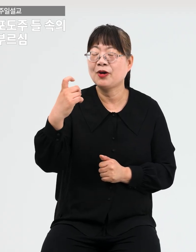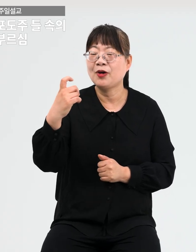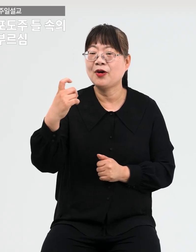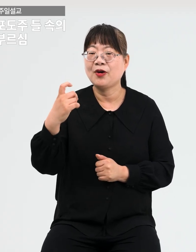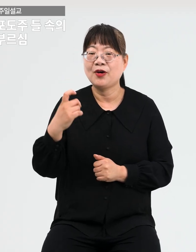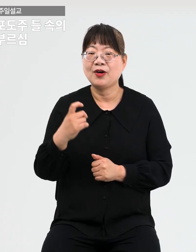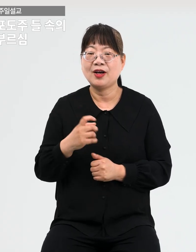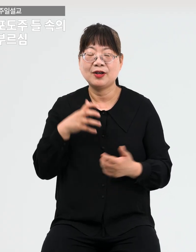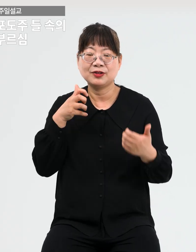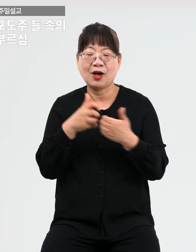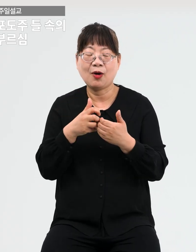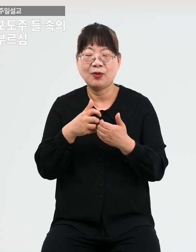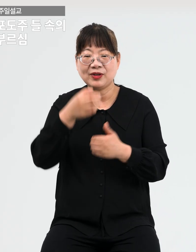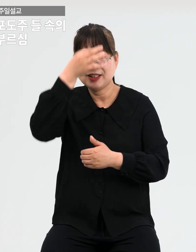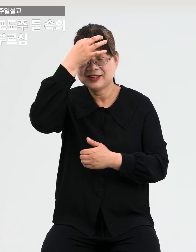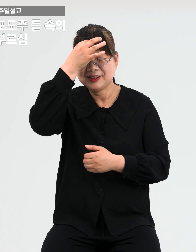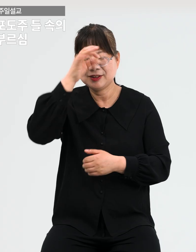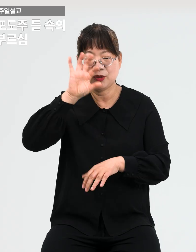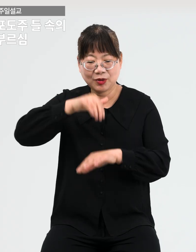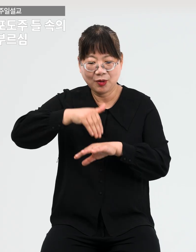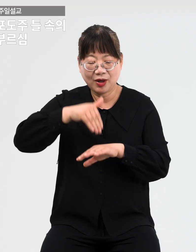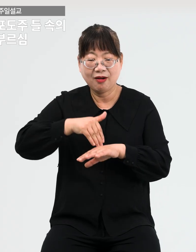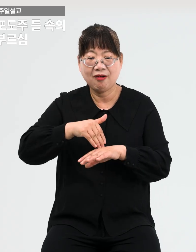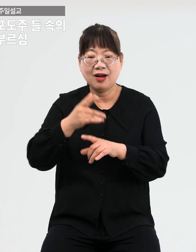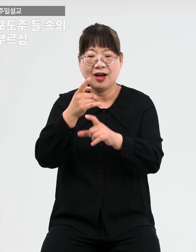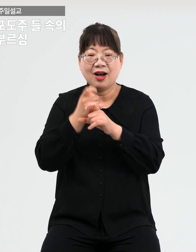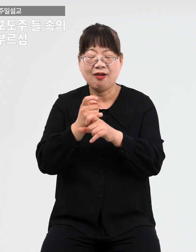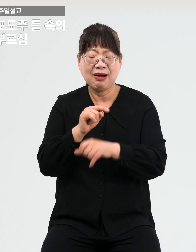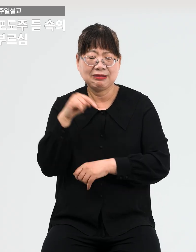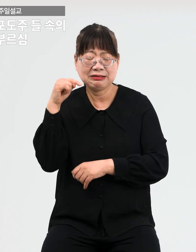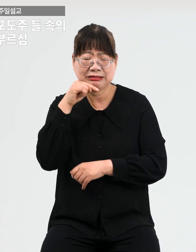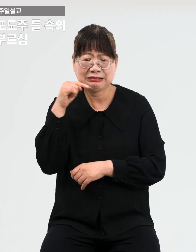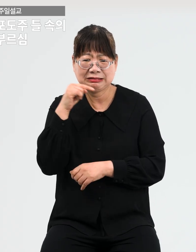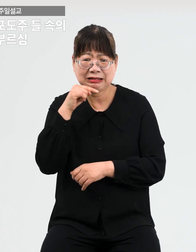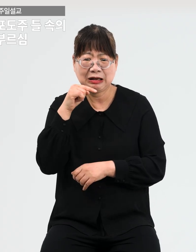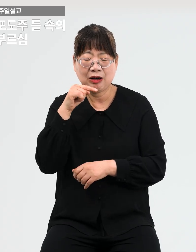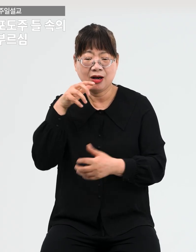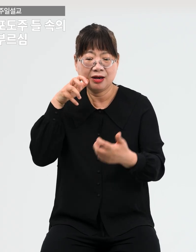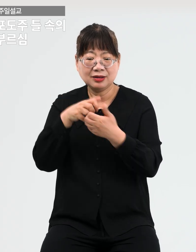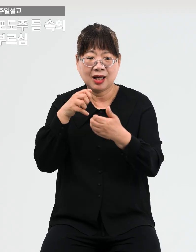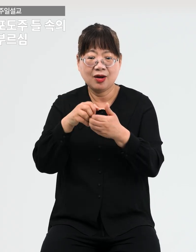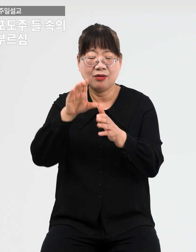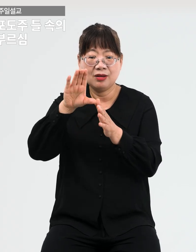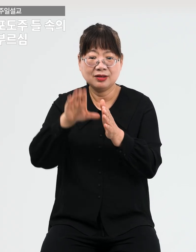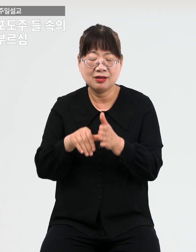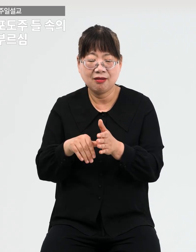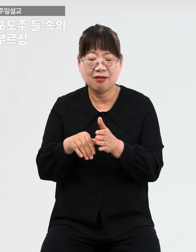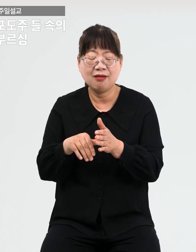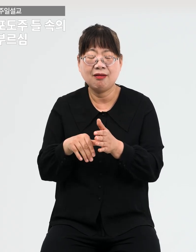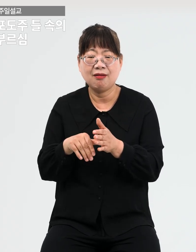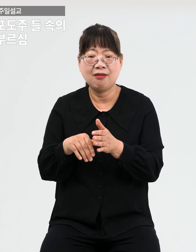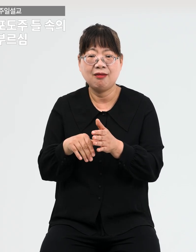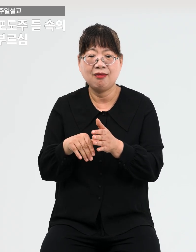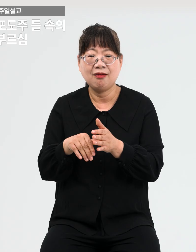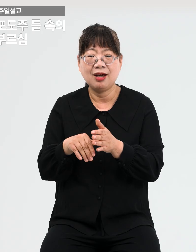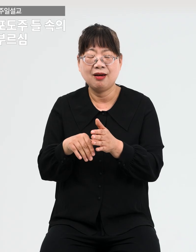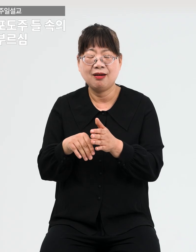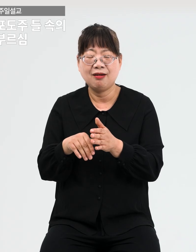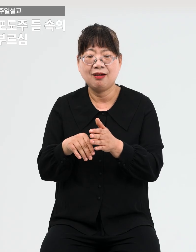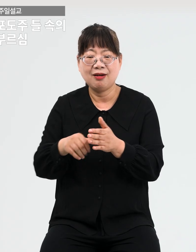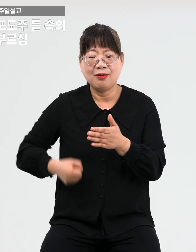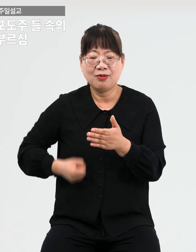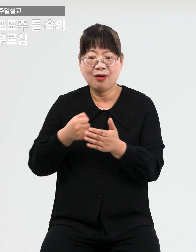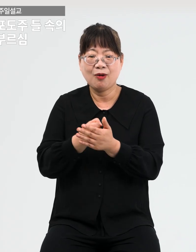무술을 연단하고 적과 치열하게 싸우고 있을 때, 적을 막